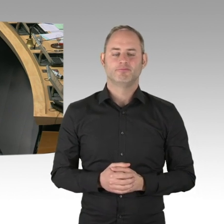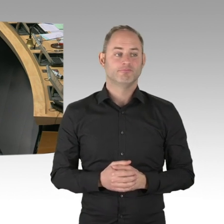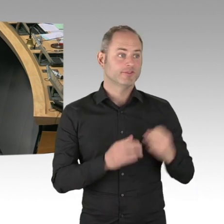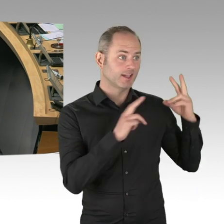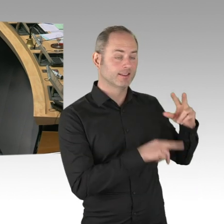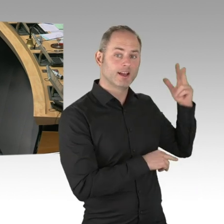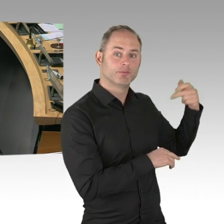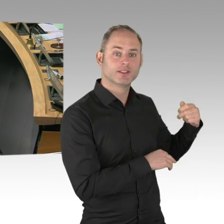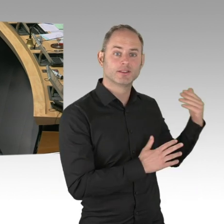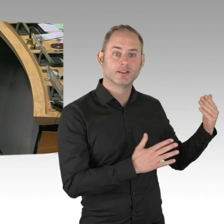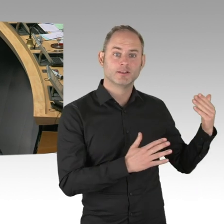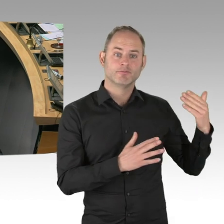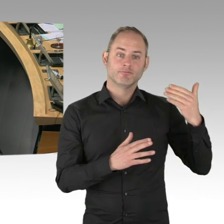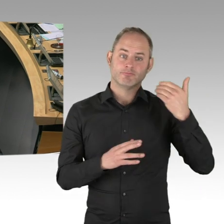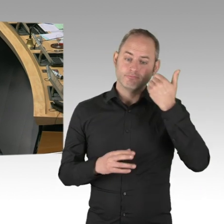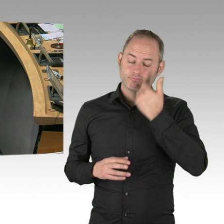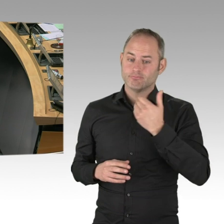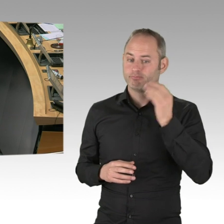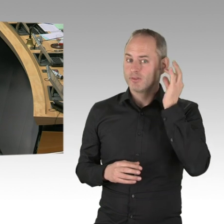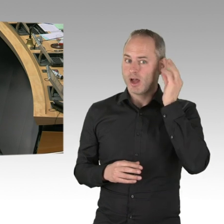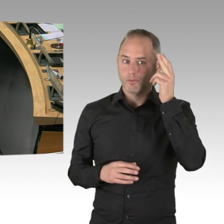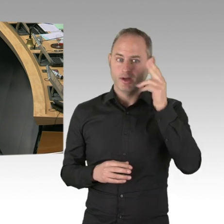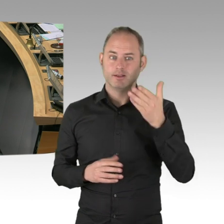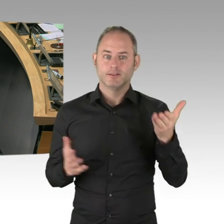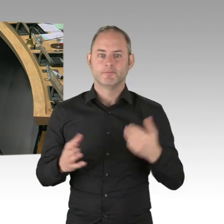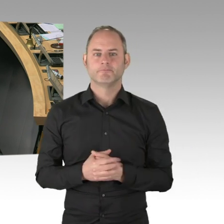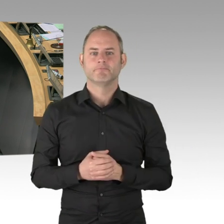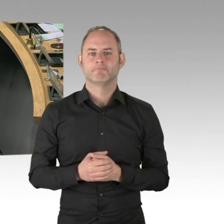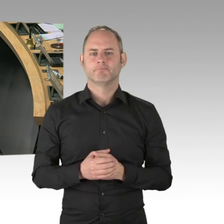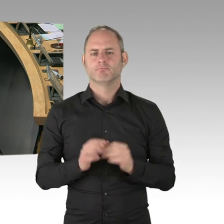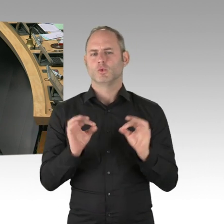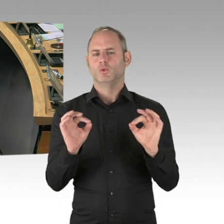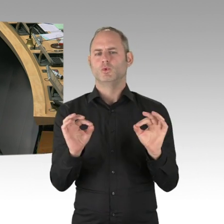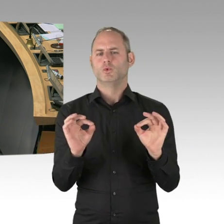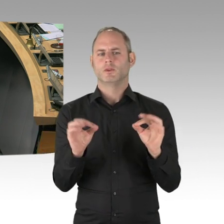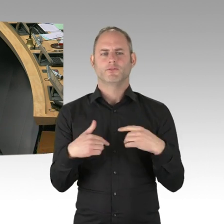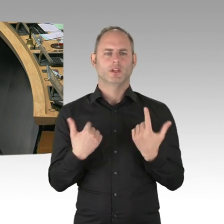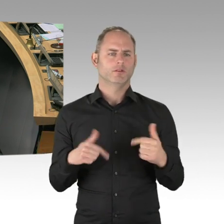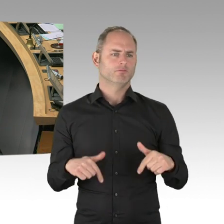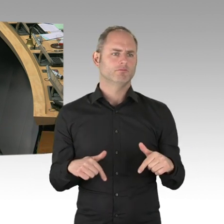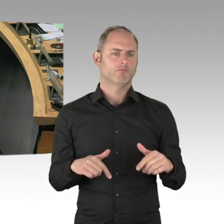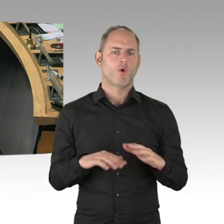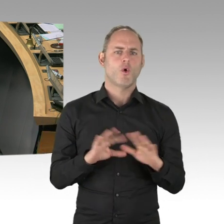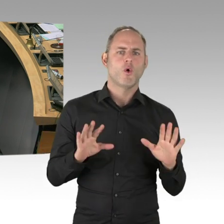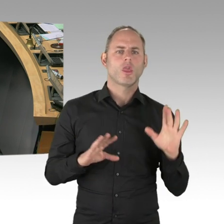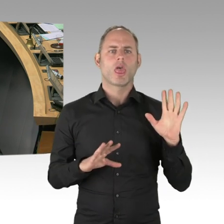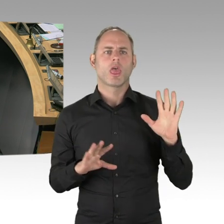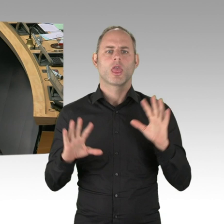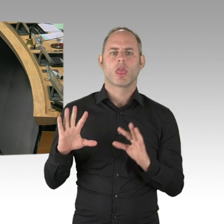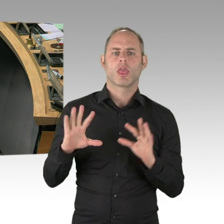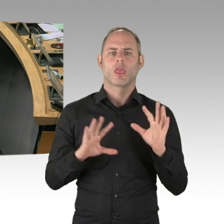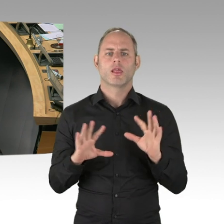aussprechen und einsetzen. Gerade in Zeiten, in denen äußerlich als Juden erkennbare Menschen in dieser Stadt